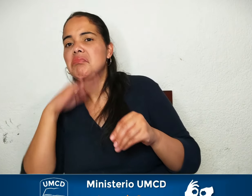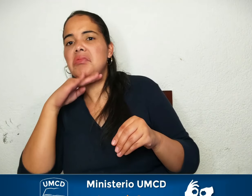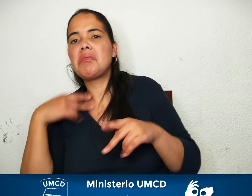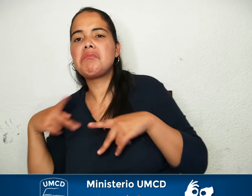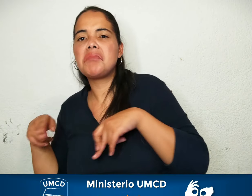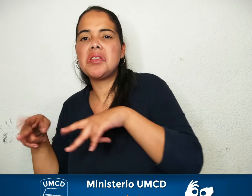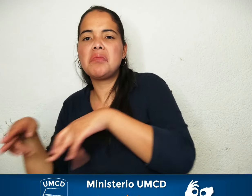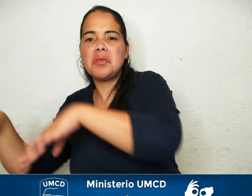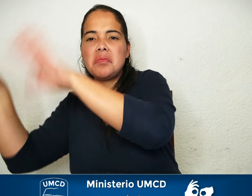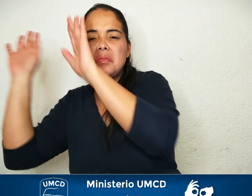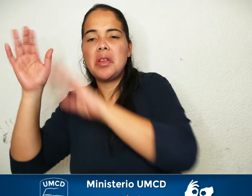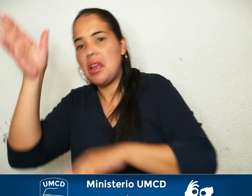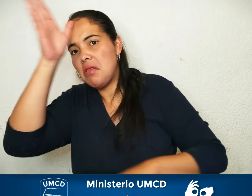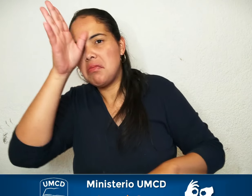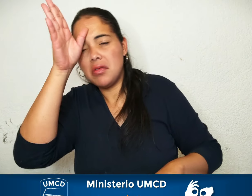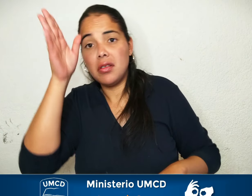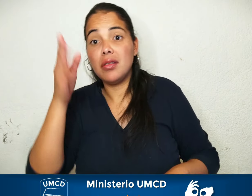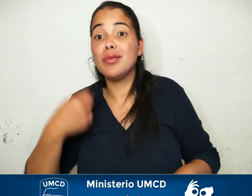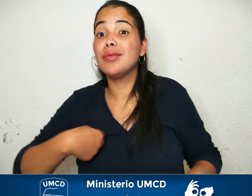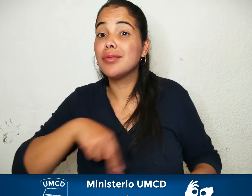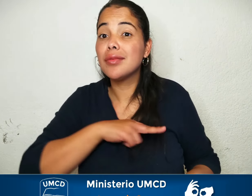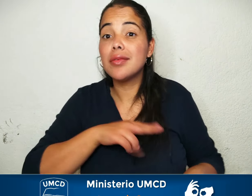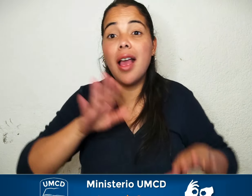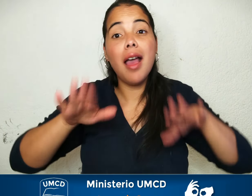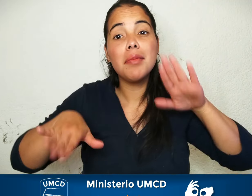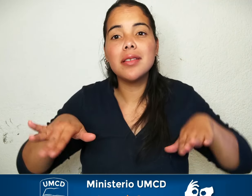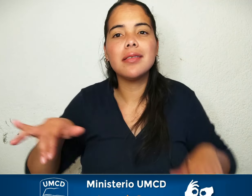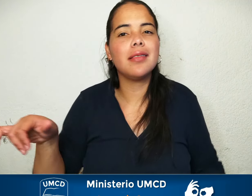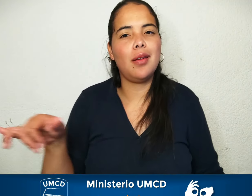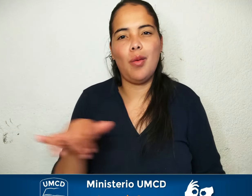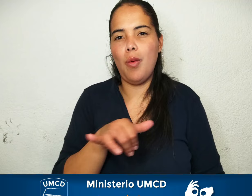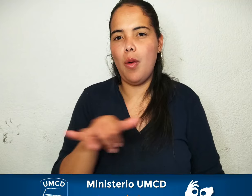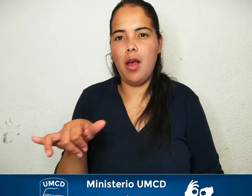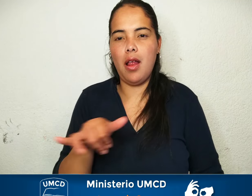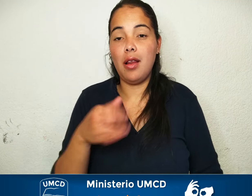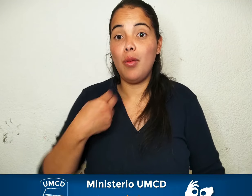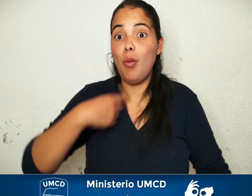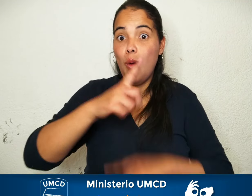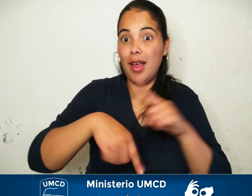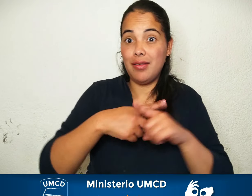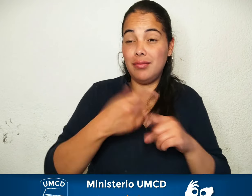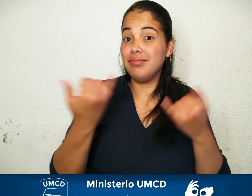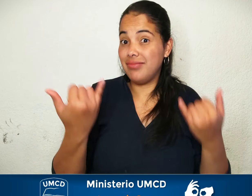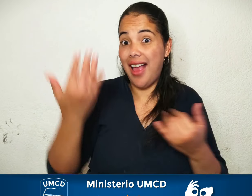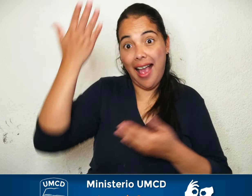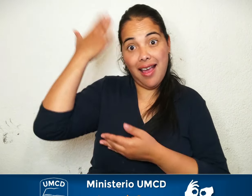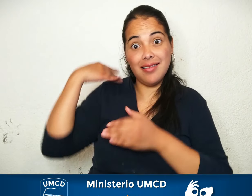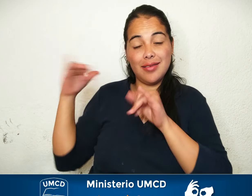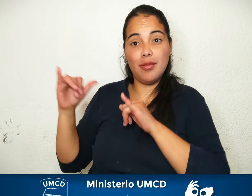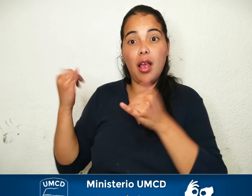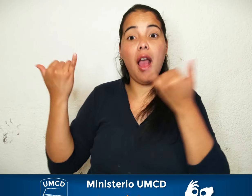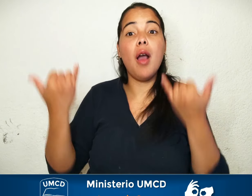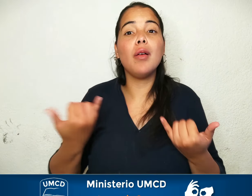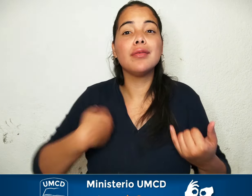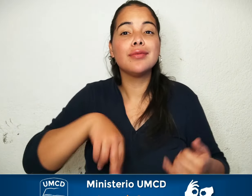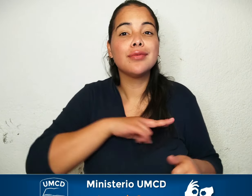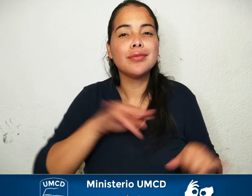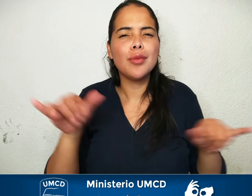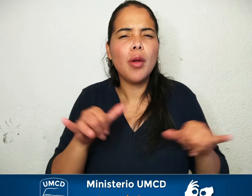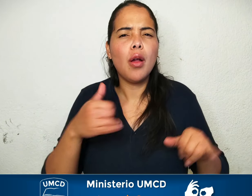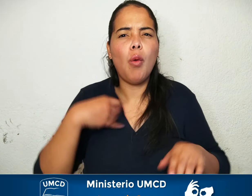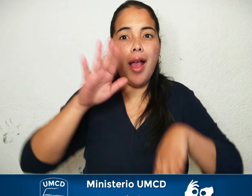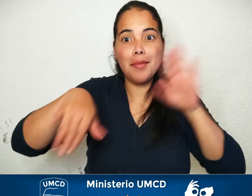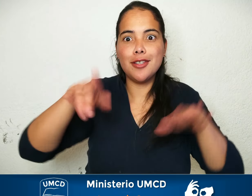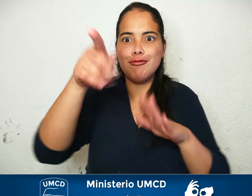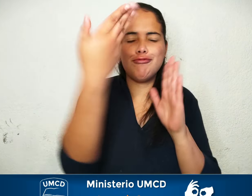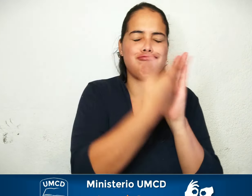misma manera. Muchas veces nosotros hacemos cosas, los que hemos llegado a conocer a Dios, o los que han pasado tiempo